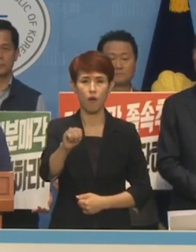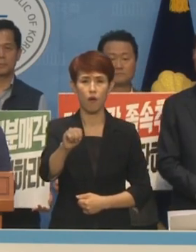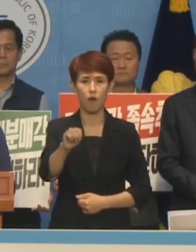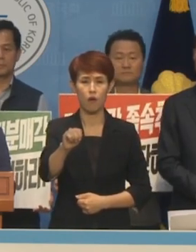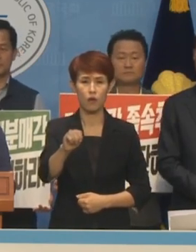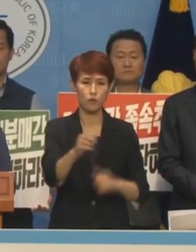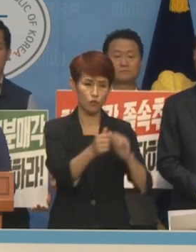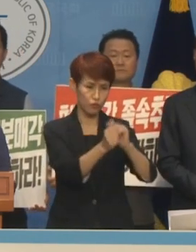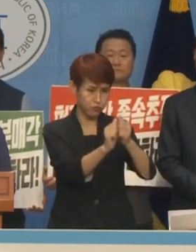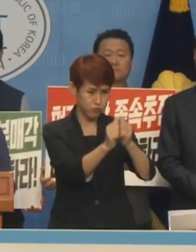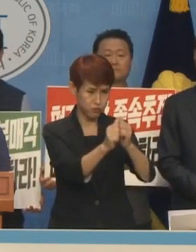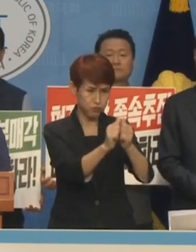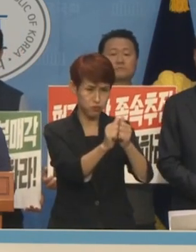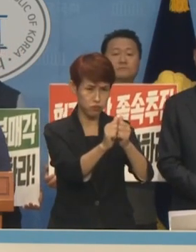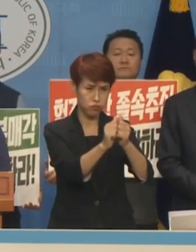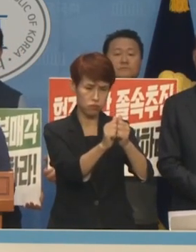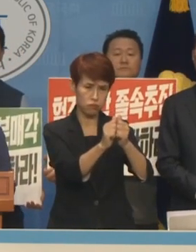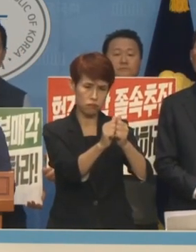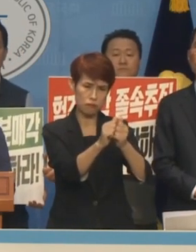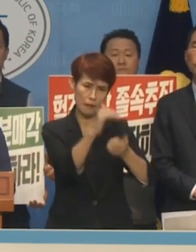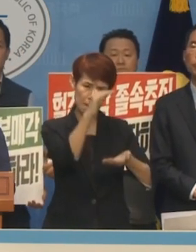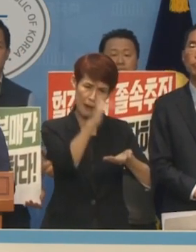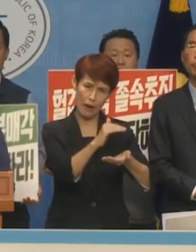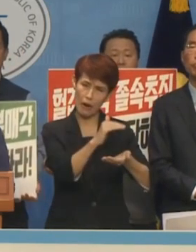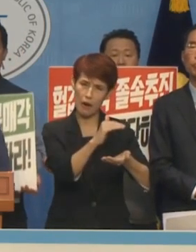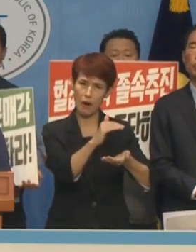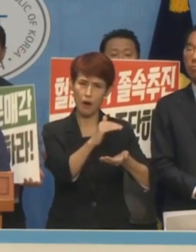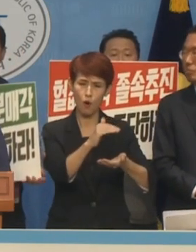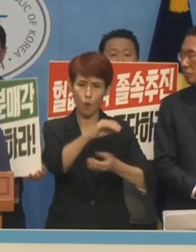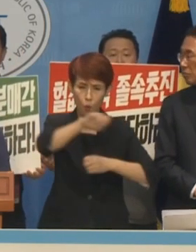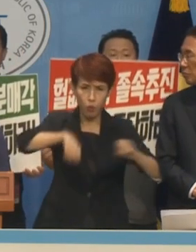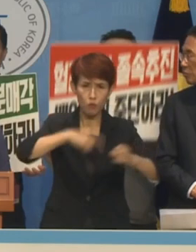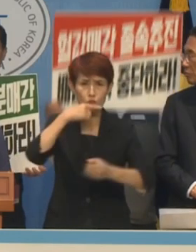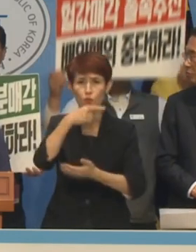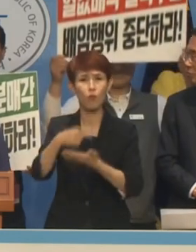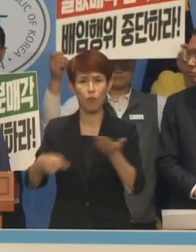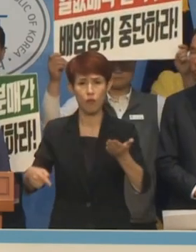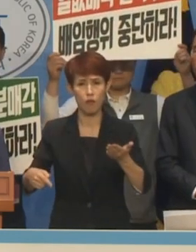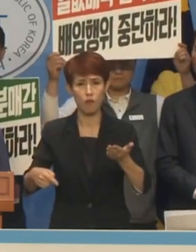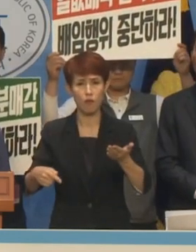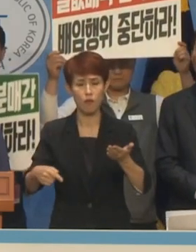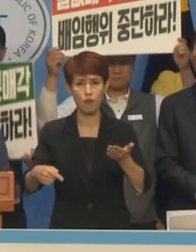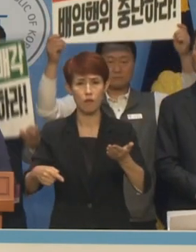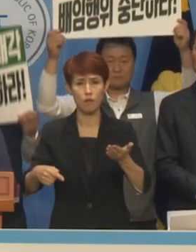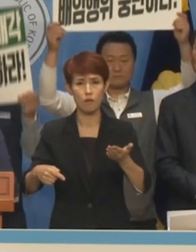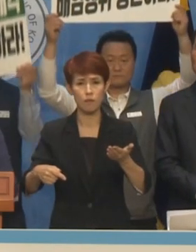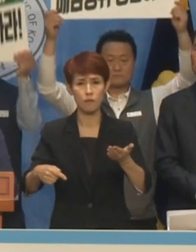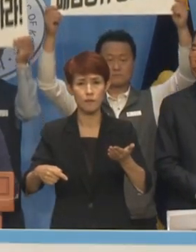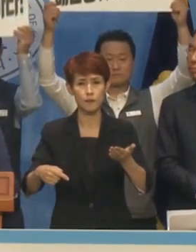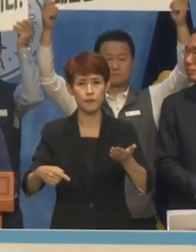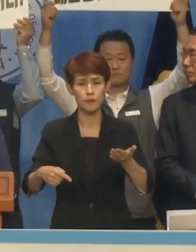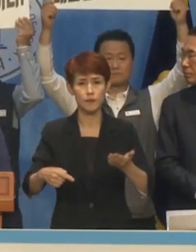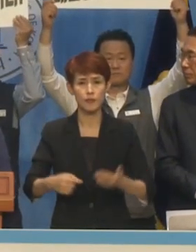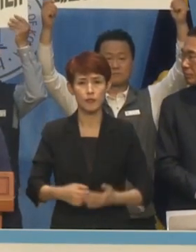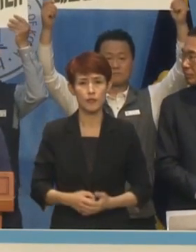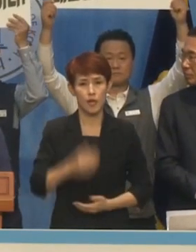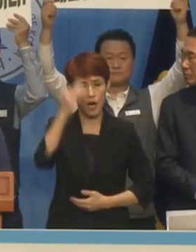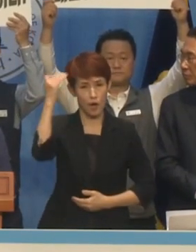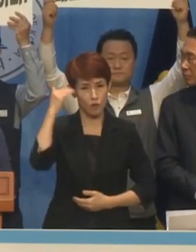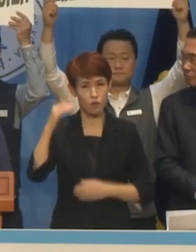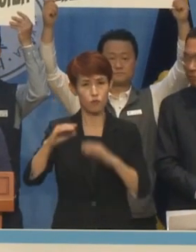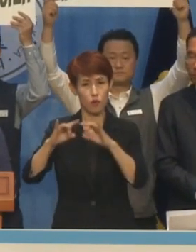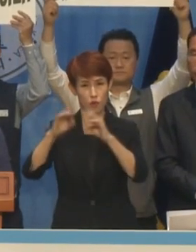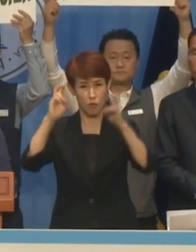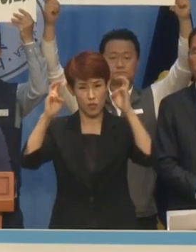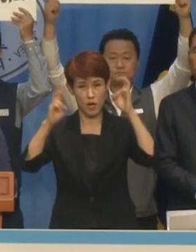지금 주가가 아주 낮은 상황에서는 훨씬 손해를 보는 상황이라고 합니다.